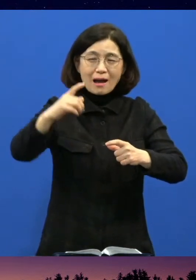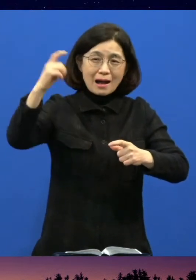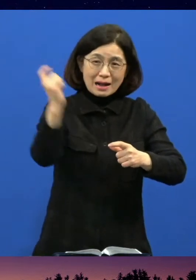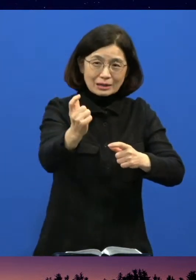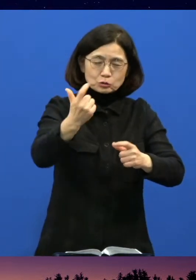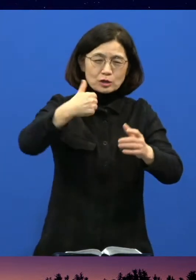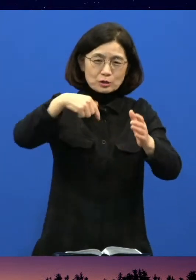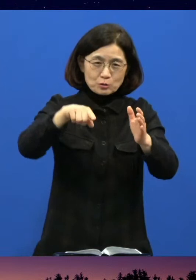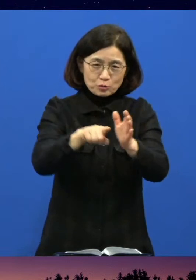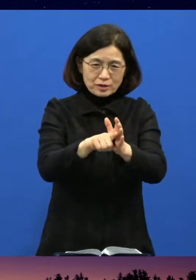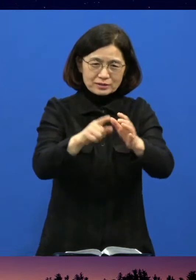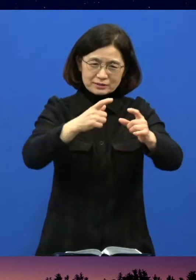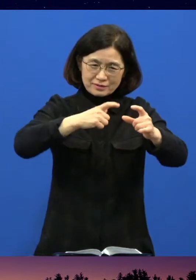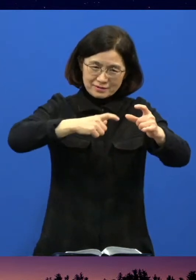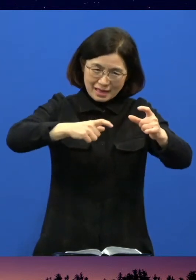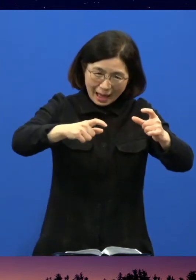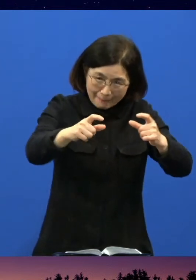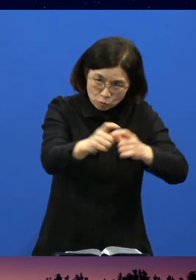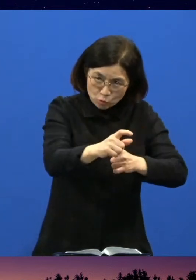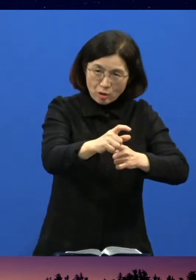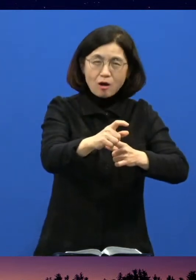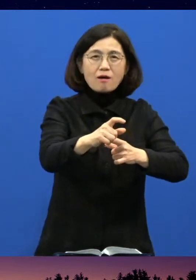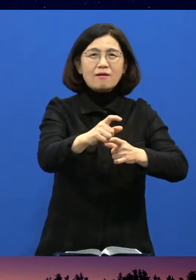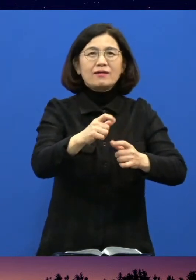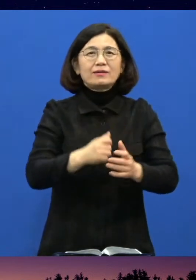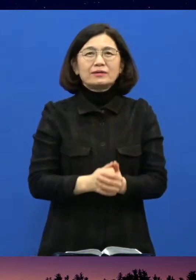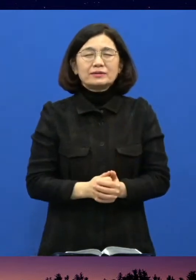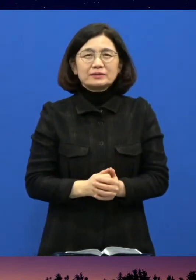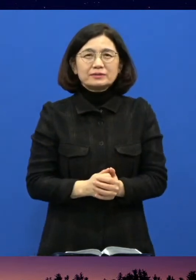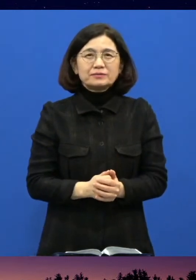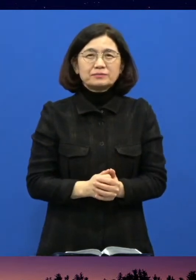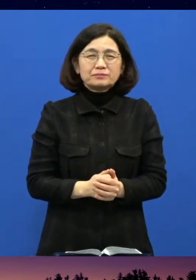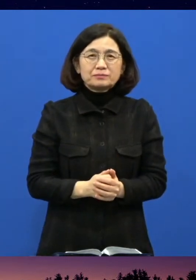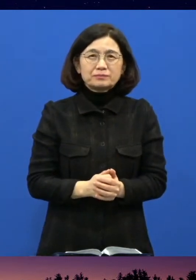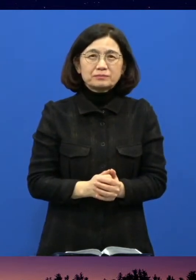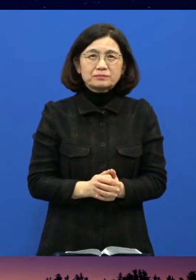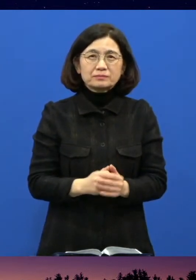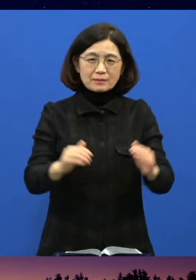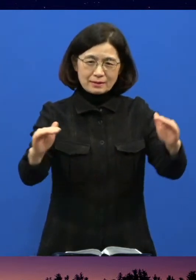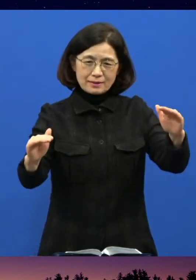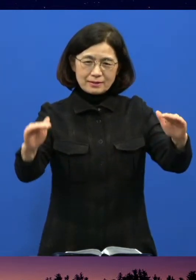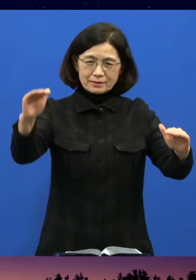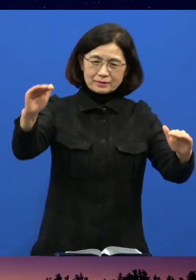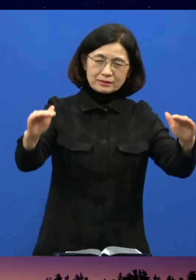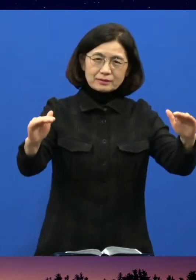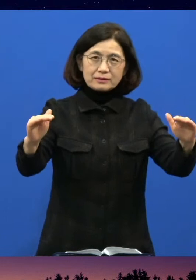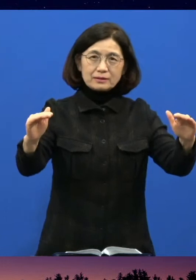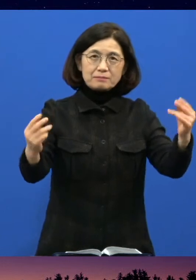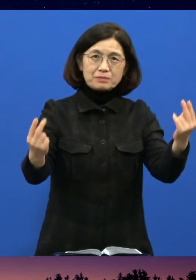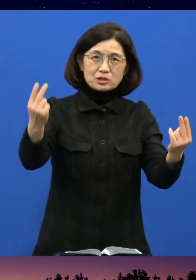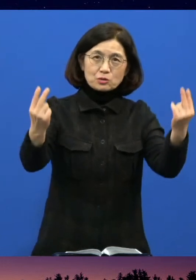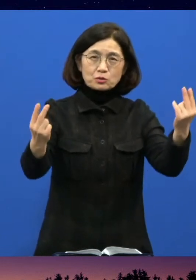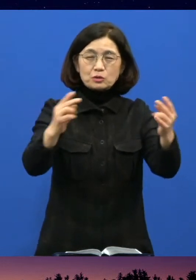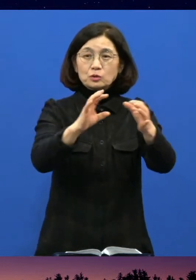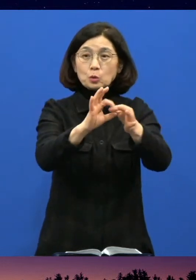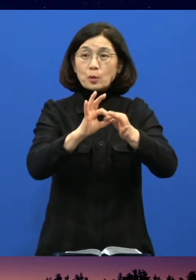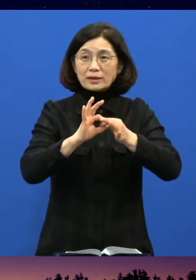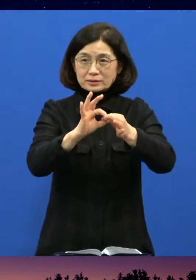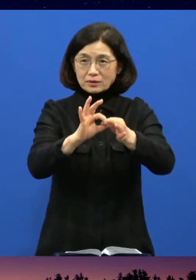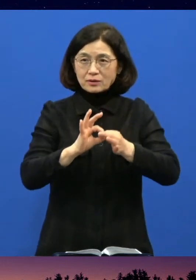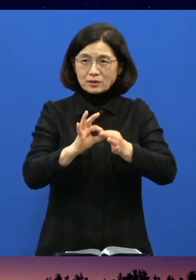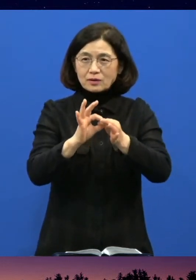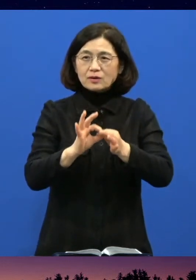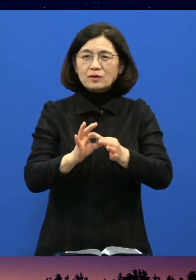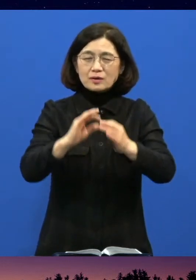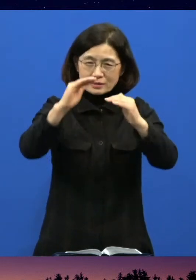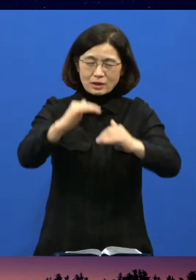너무 아주 뚜렷한 대조를 통하여서 이렇게 우리에게 교훈해 주는 거예요. 마치 마태복음 7장과 같은